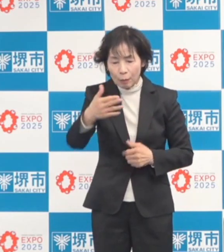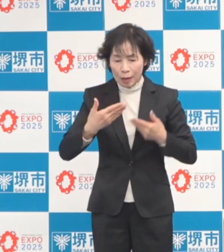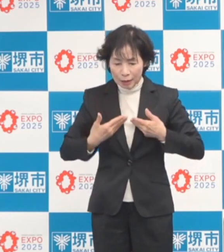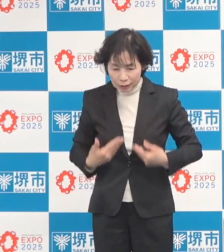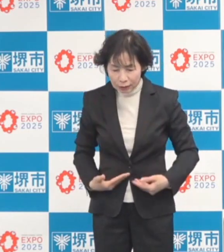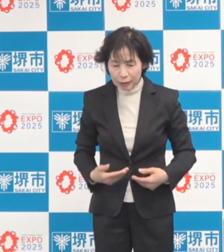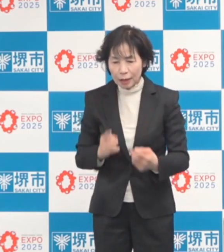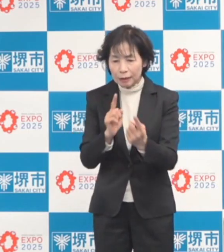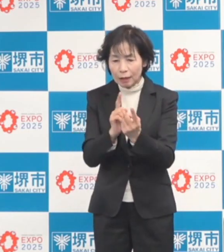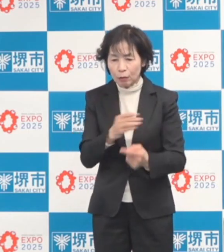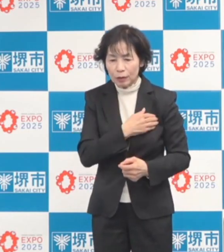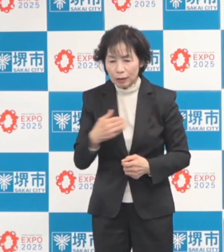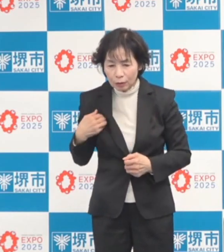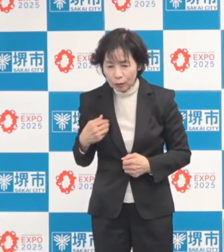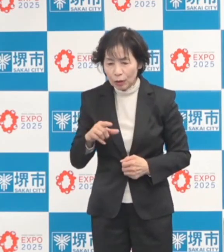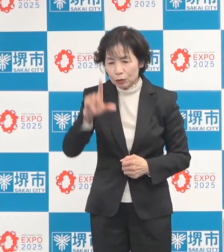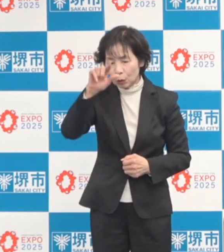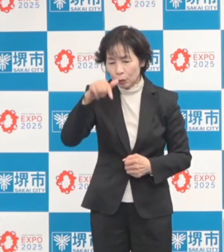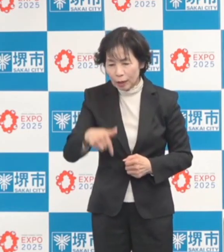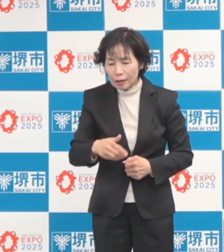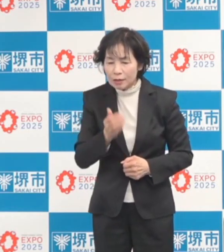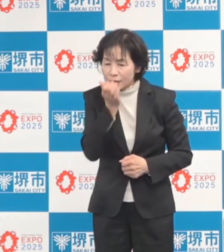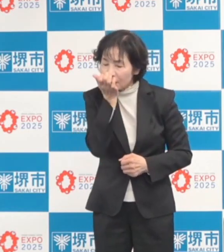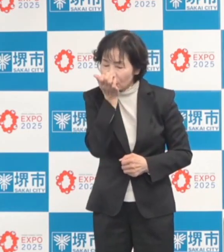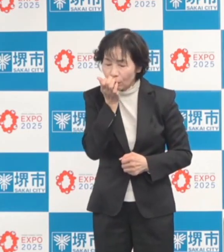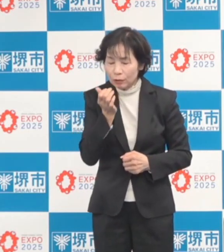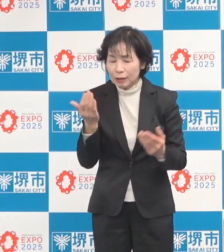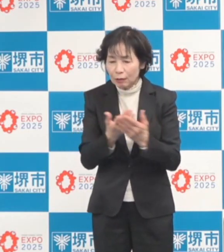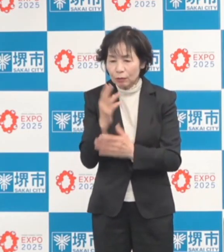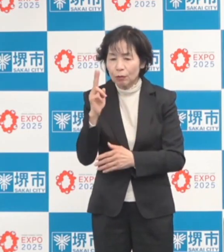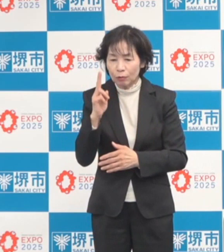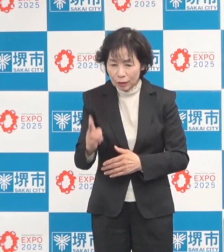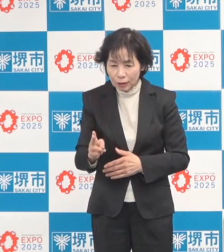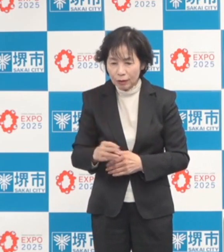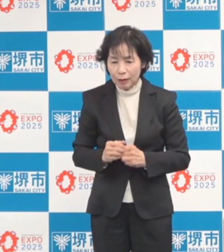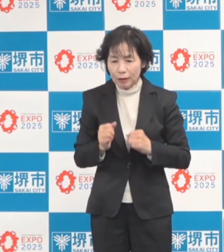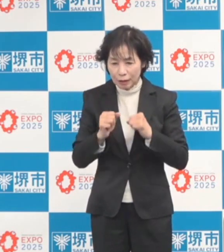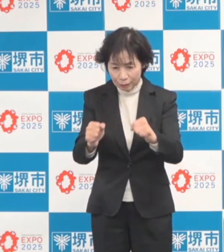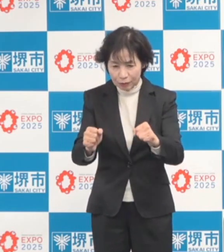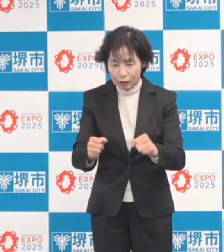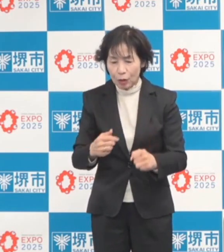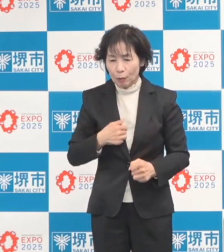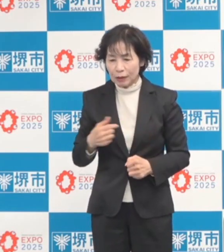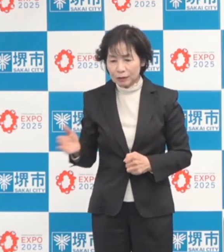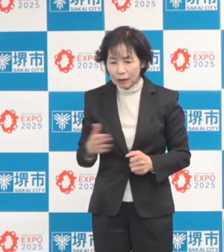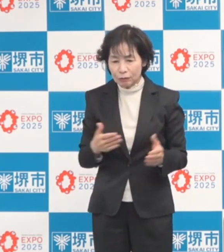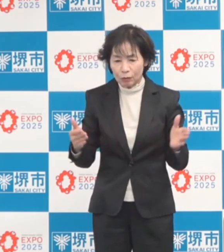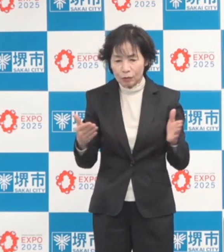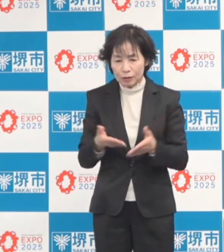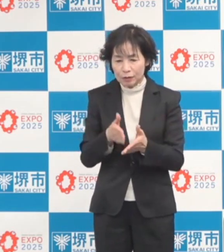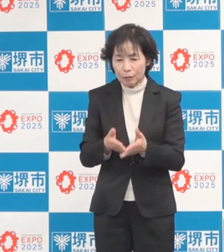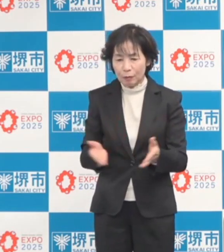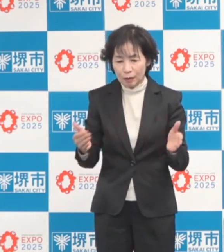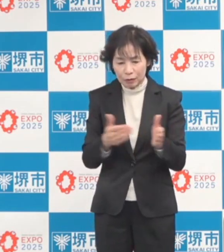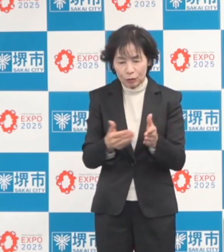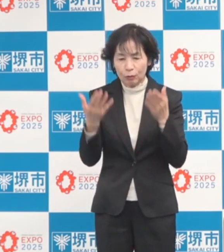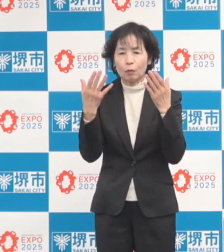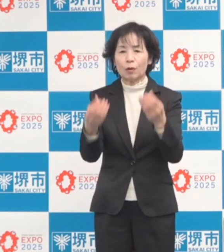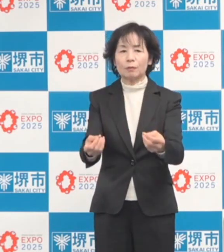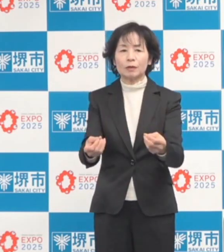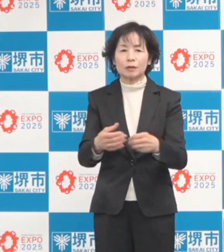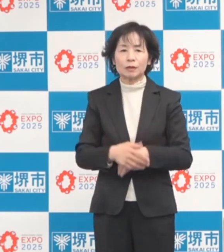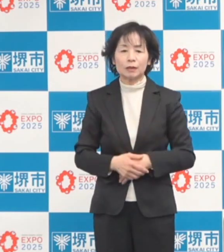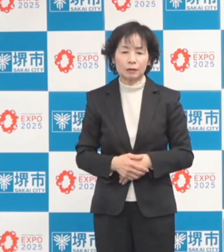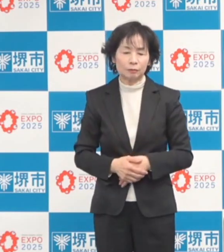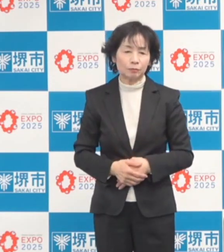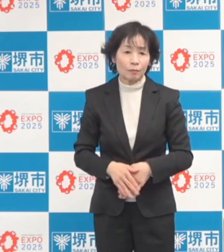ける持続可能な上下水道であるように取り組みを進めます。私からの説明は以上です。 それ